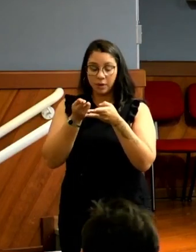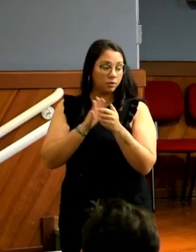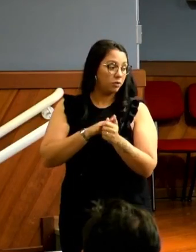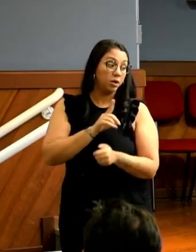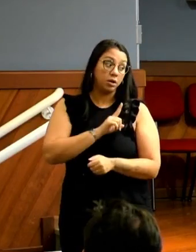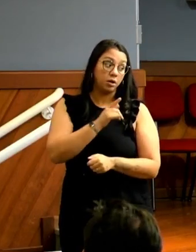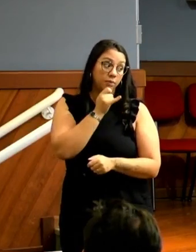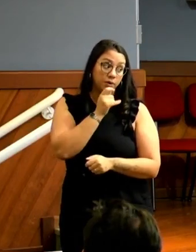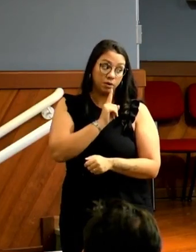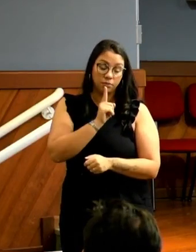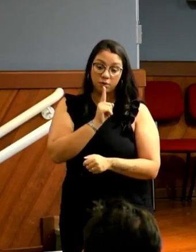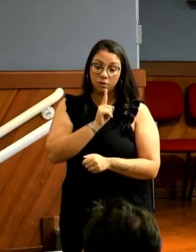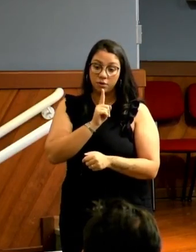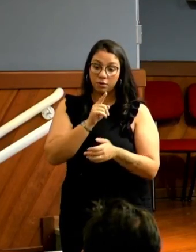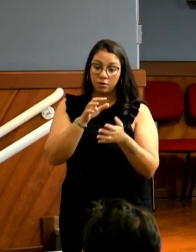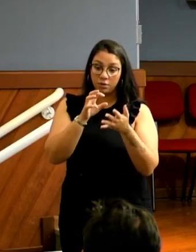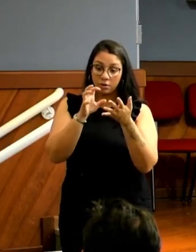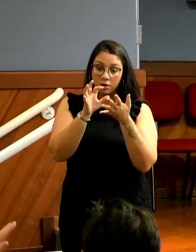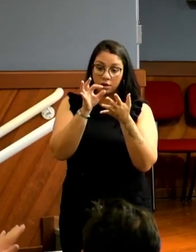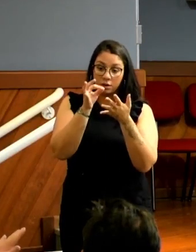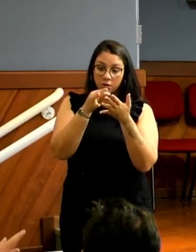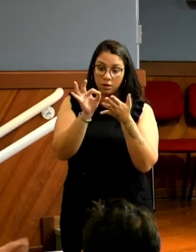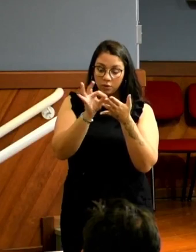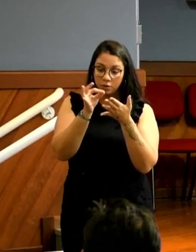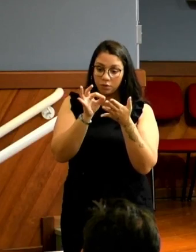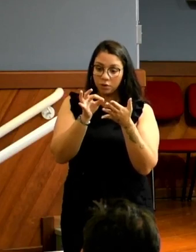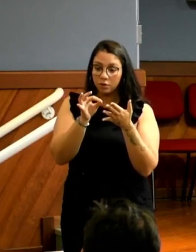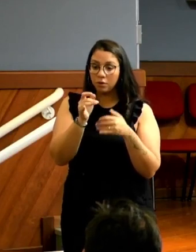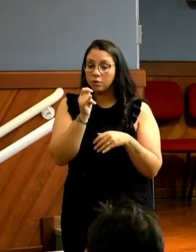Não, por exemplo, tem uma poeira e eu vou lá e eu trato digitalmente para remover ela? Não.